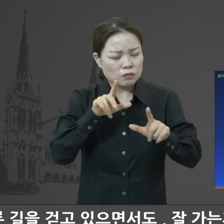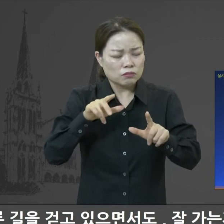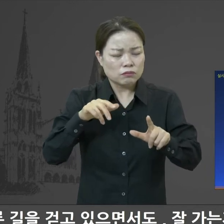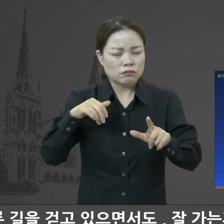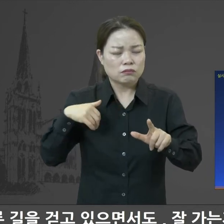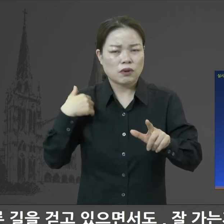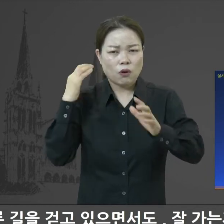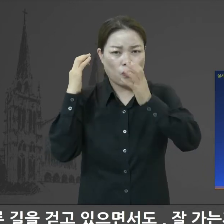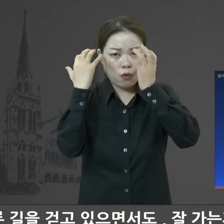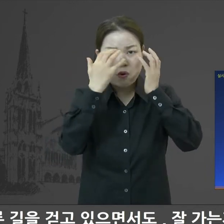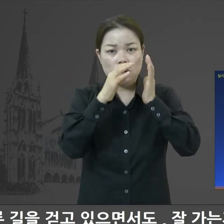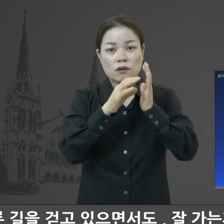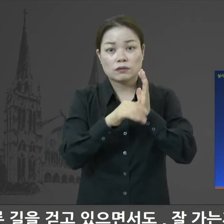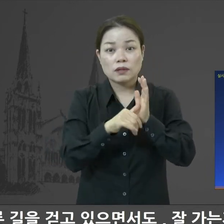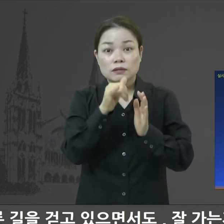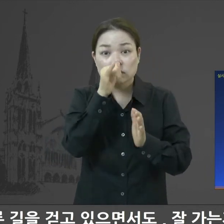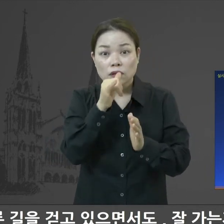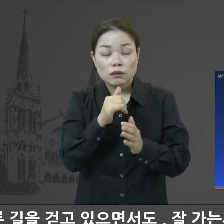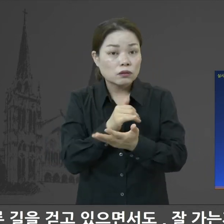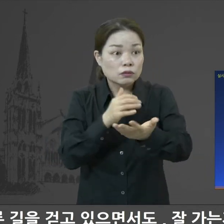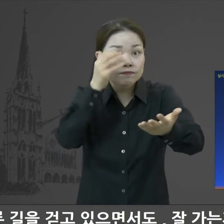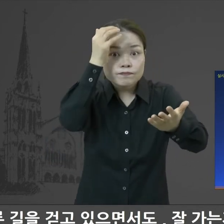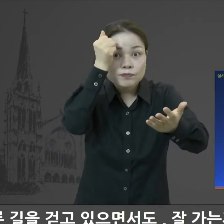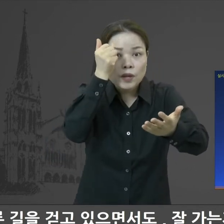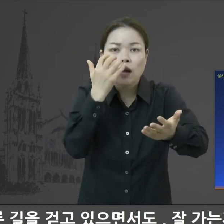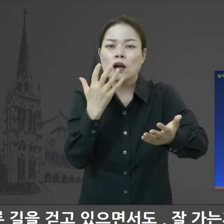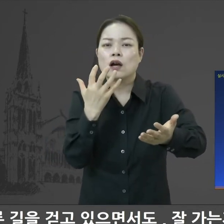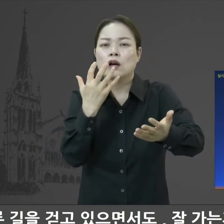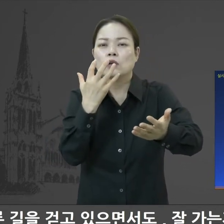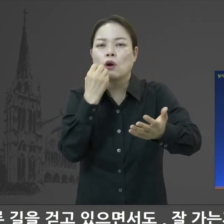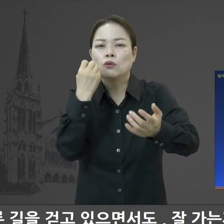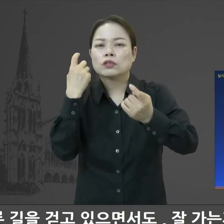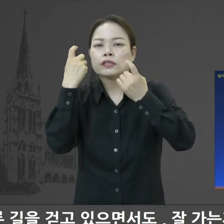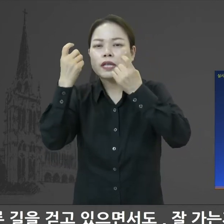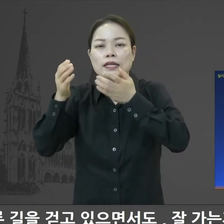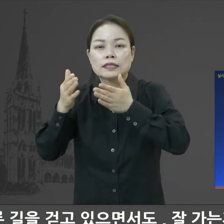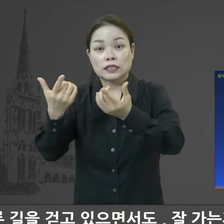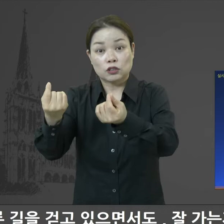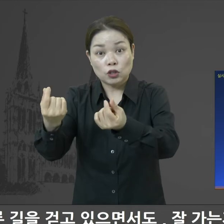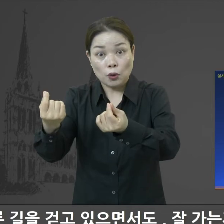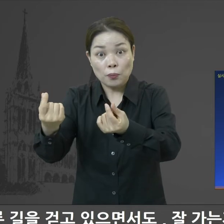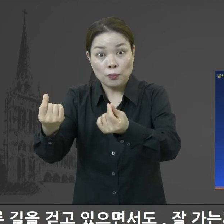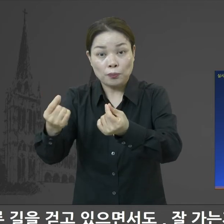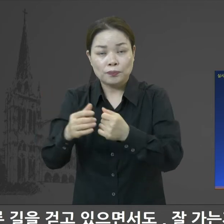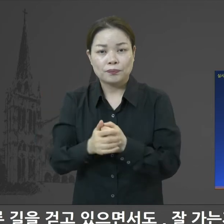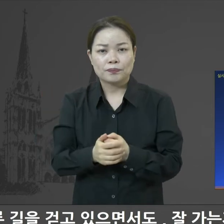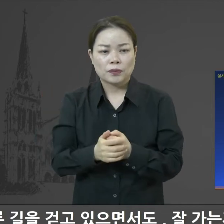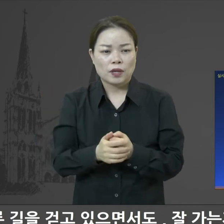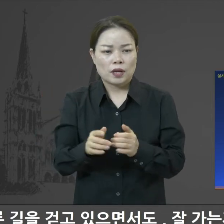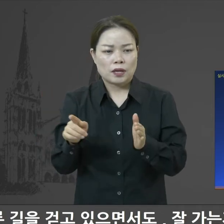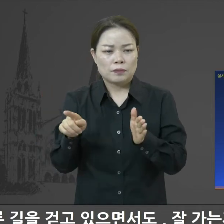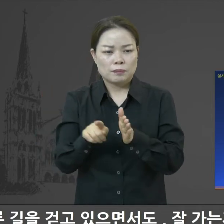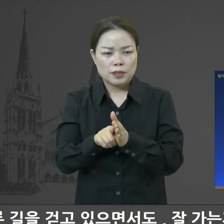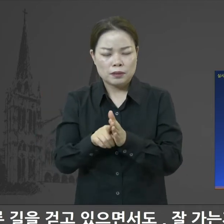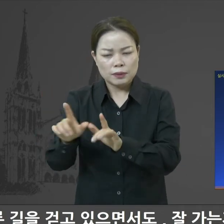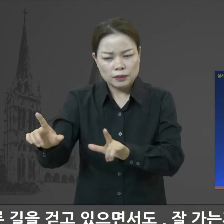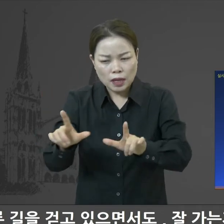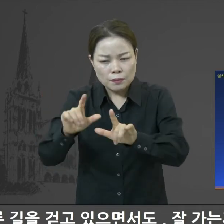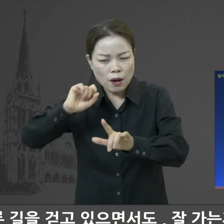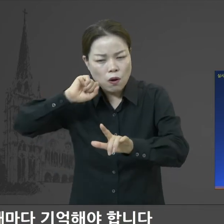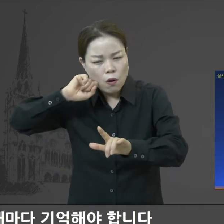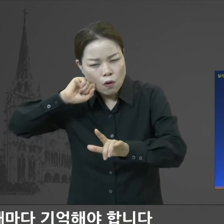그런데 그때마다 여러분 기억해야 합니다. 거룩한 나그네인 우리가 때로 믿음의 여정이